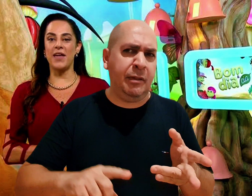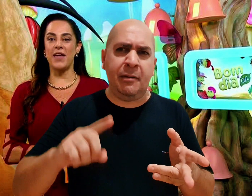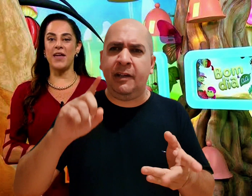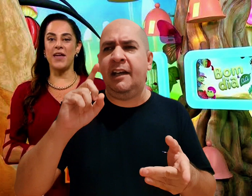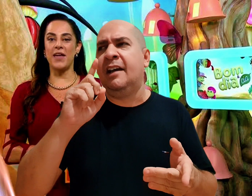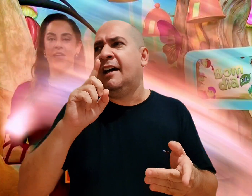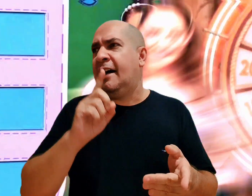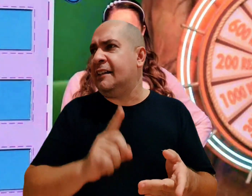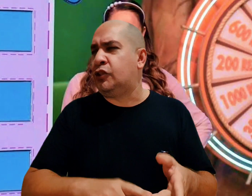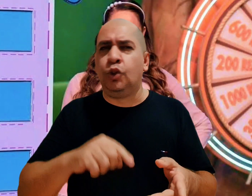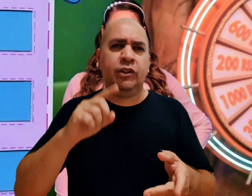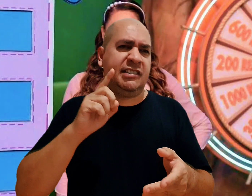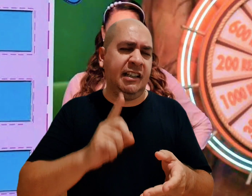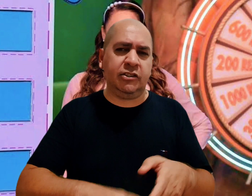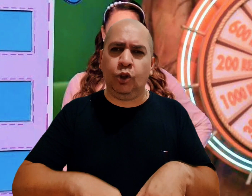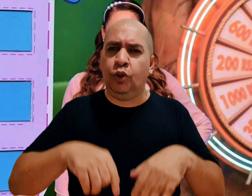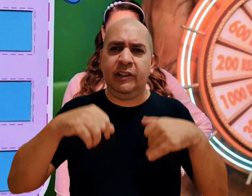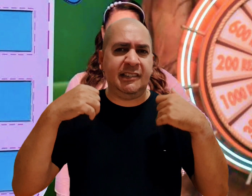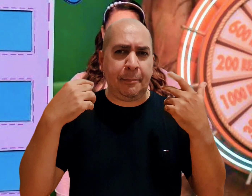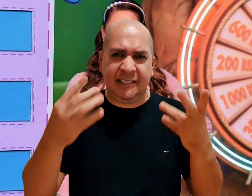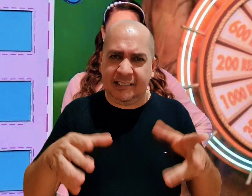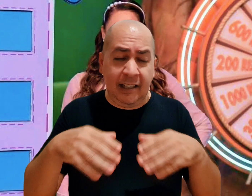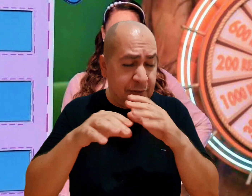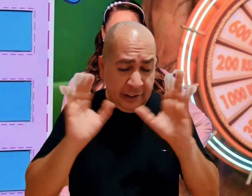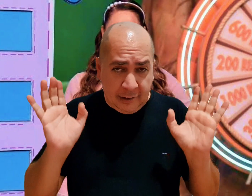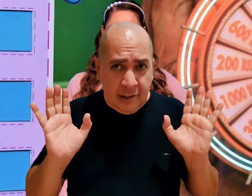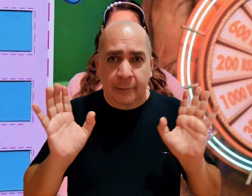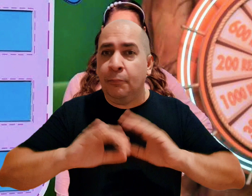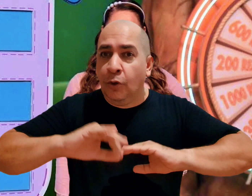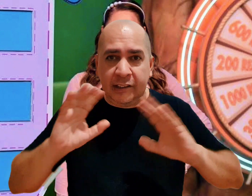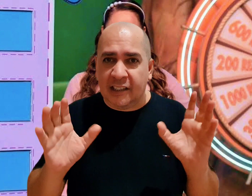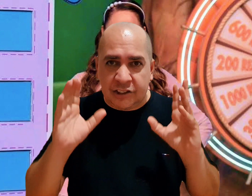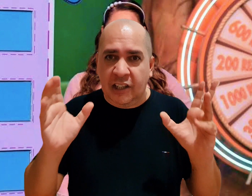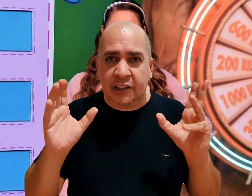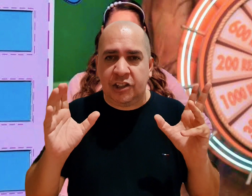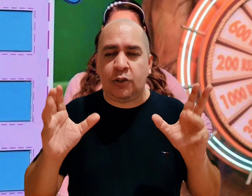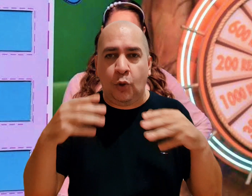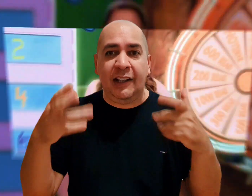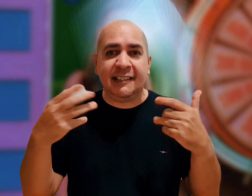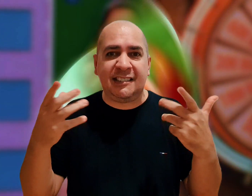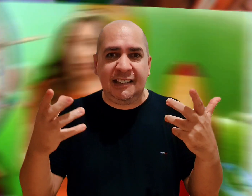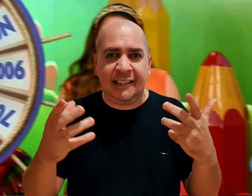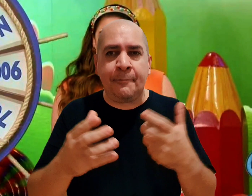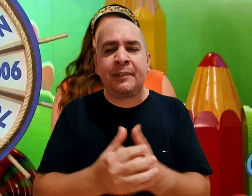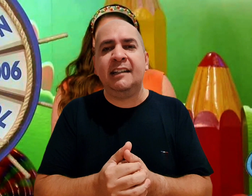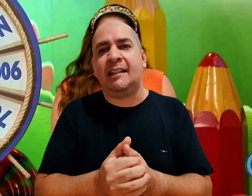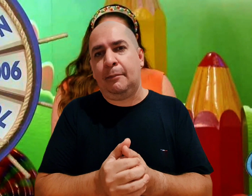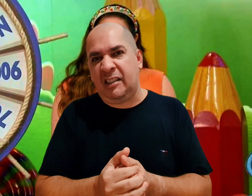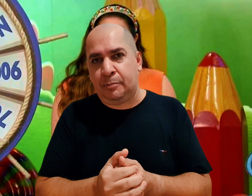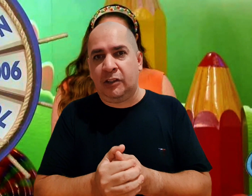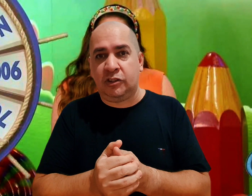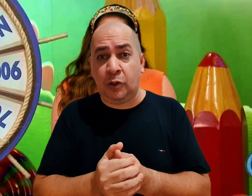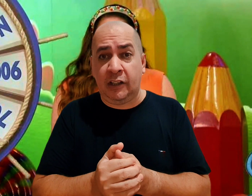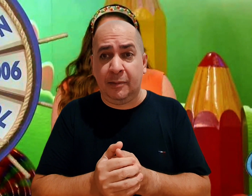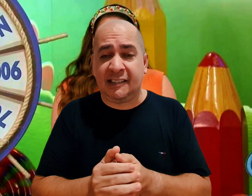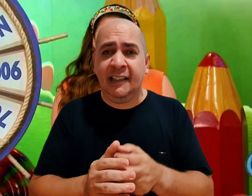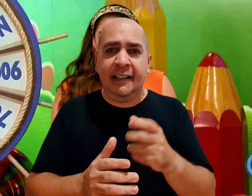ex-bbb atores cantores apresent enfim muita gente conhecida estará participando dos programas